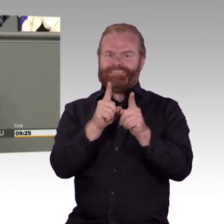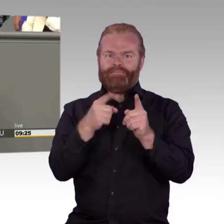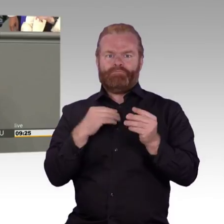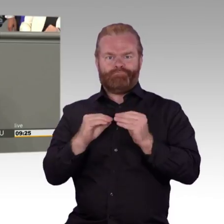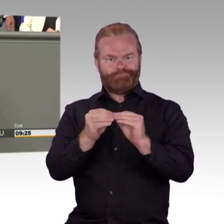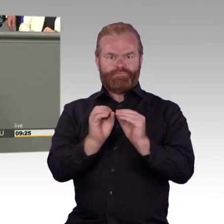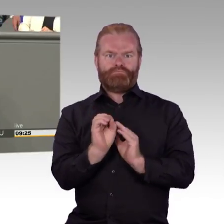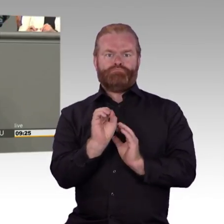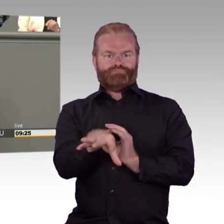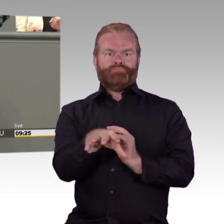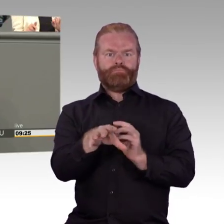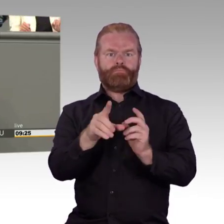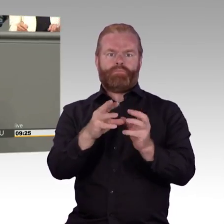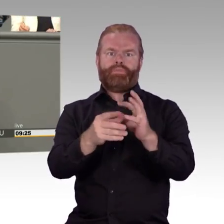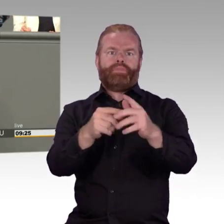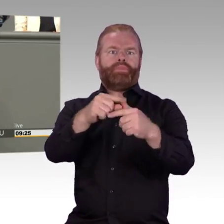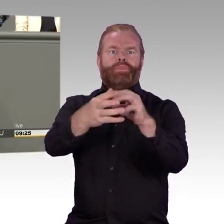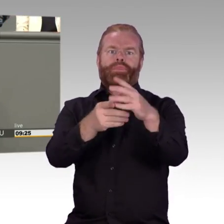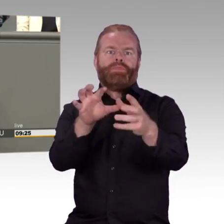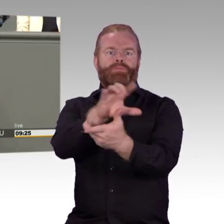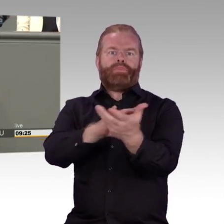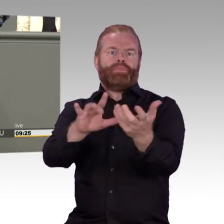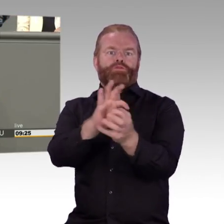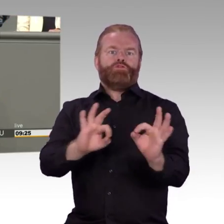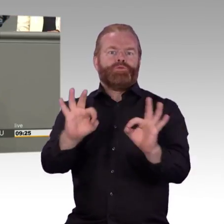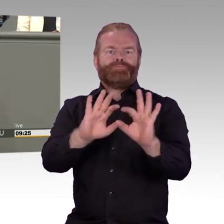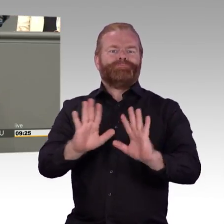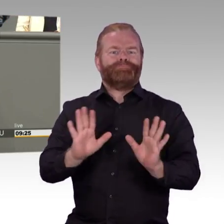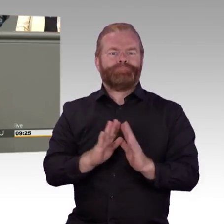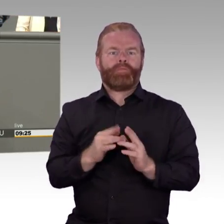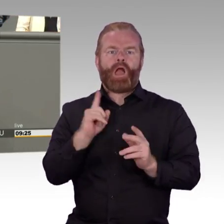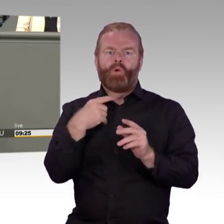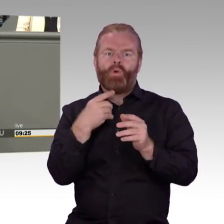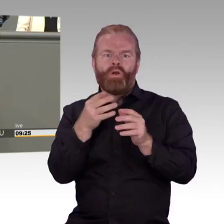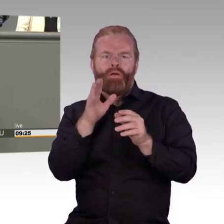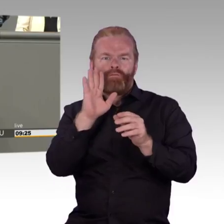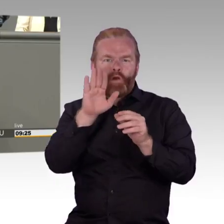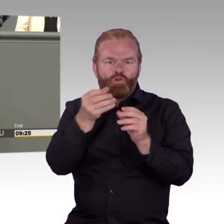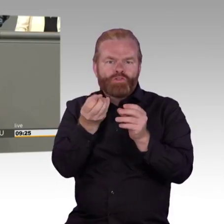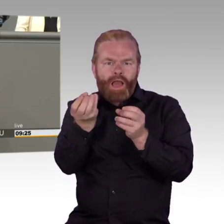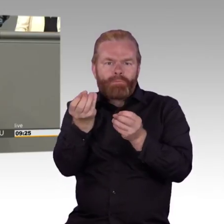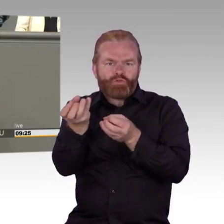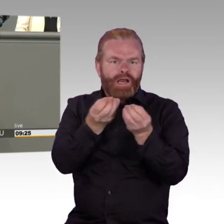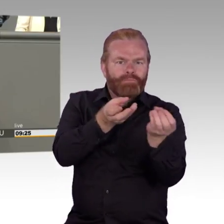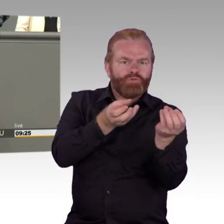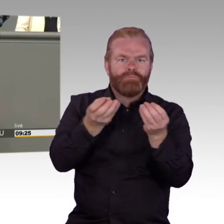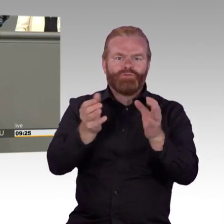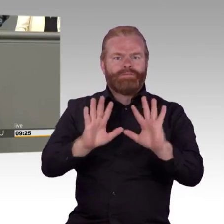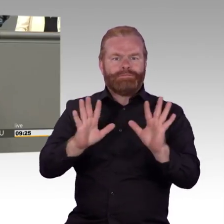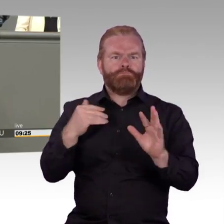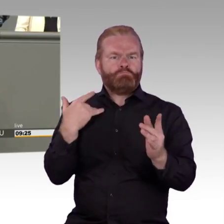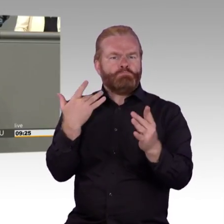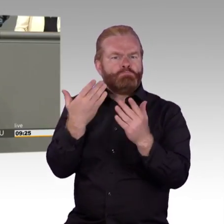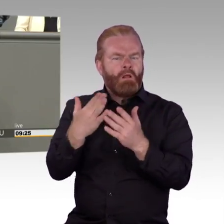Die Musterfeststellungsklage, wie wir sie heute vorschlagen und verabschieden werden, taugt nicht zum